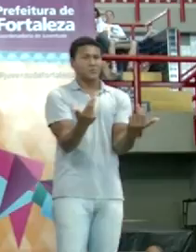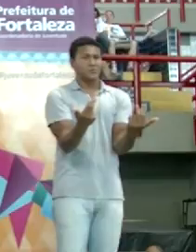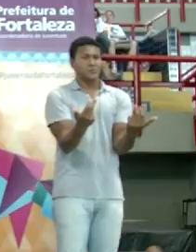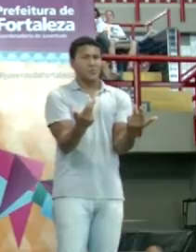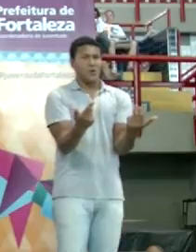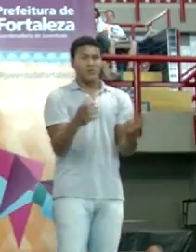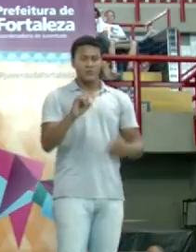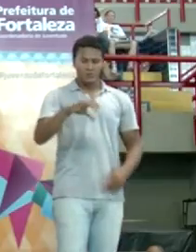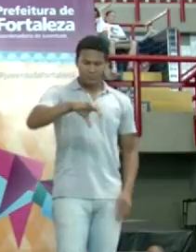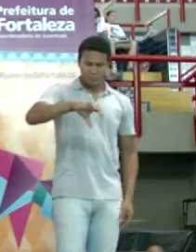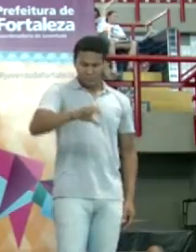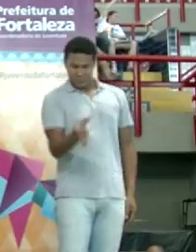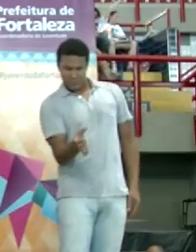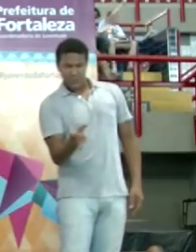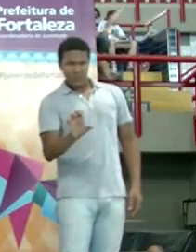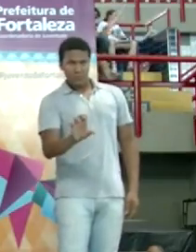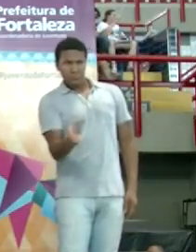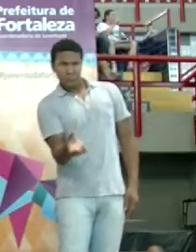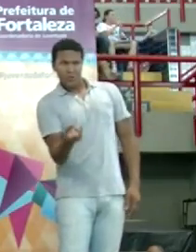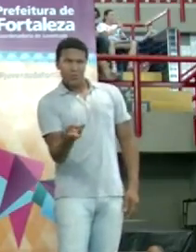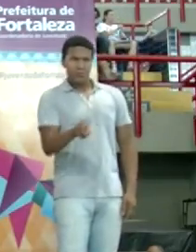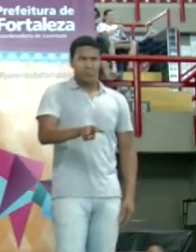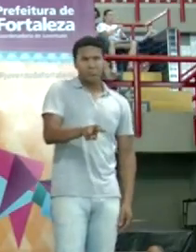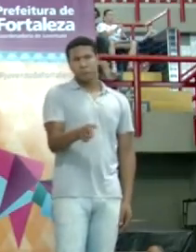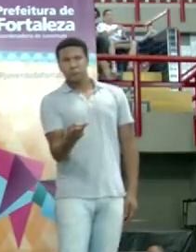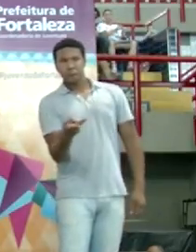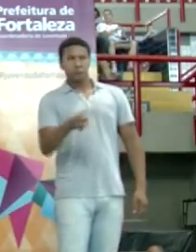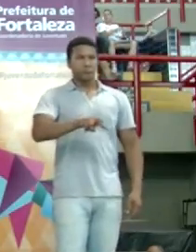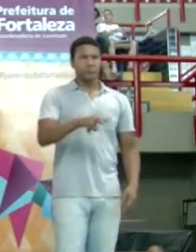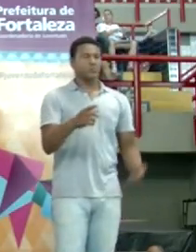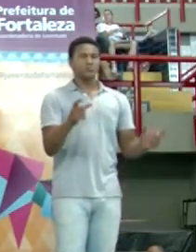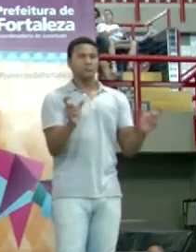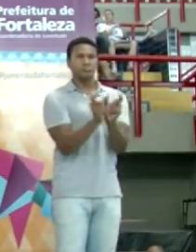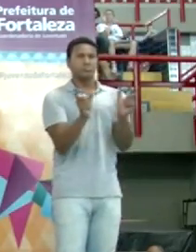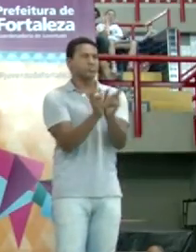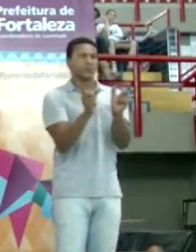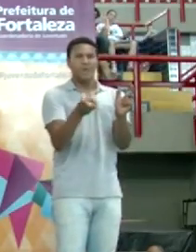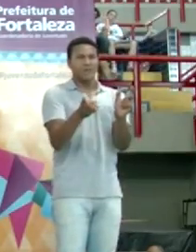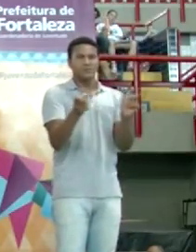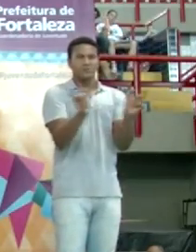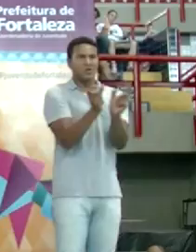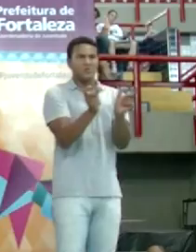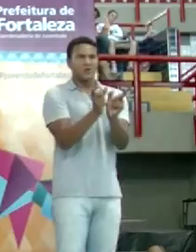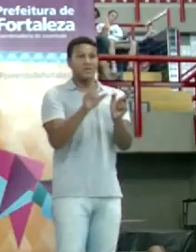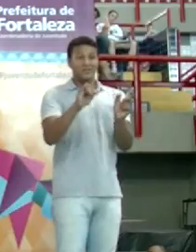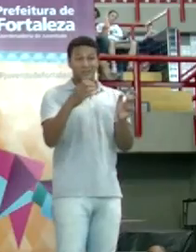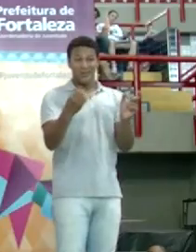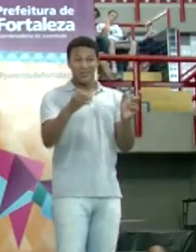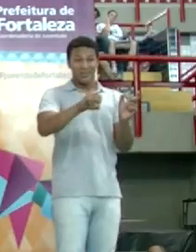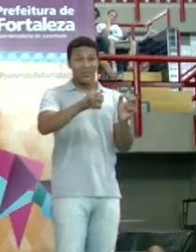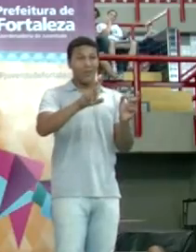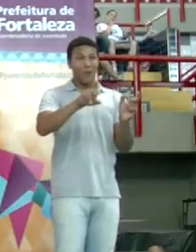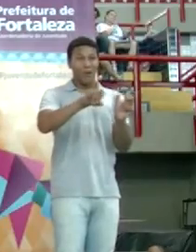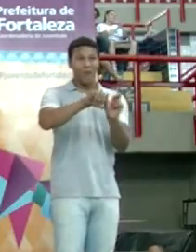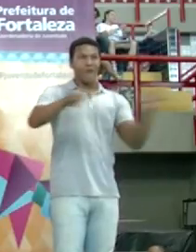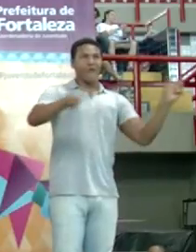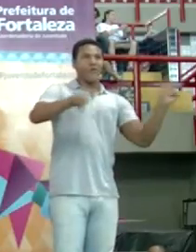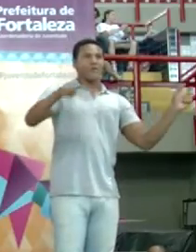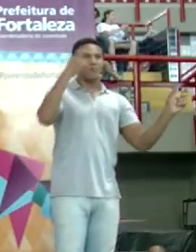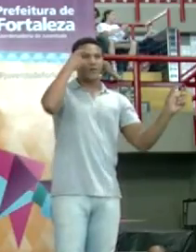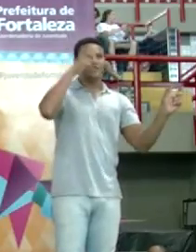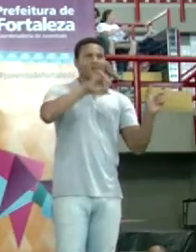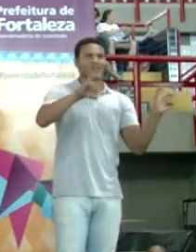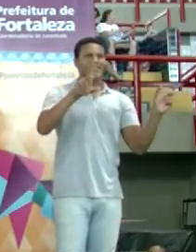Então preste atenção. Se eu mudar o polo desse ímã, não vai ter repulsão. Vai ter atração do mesmo jeito.